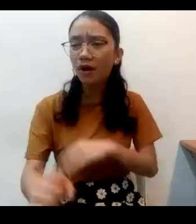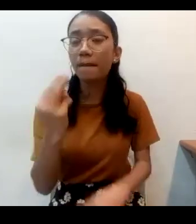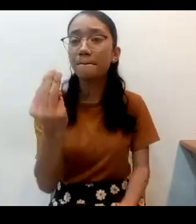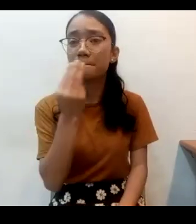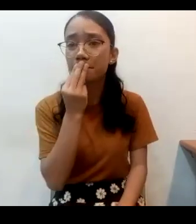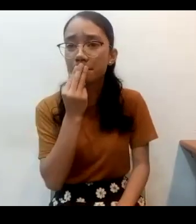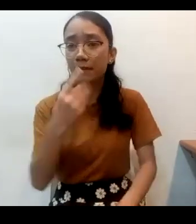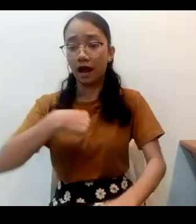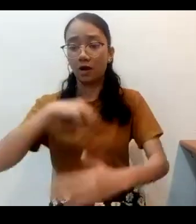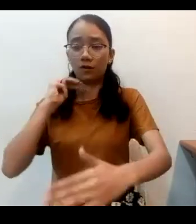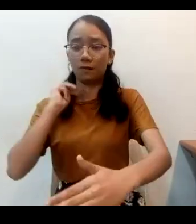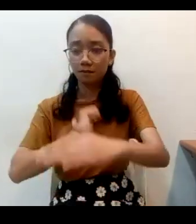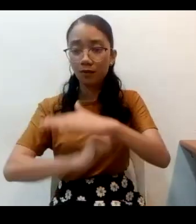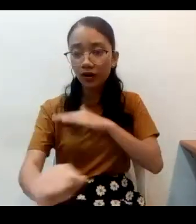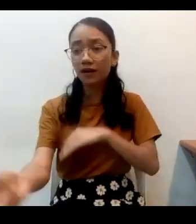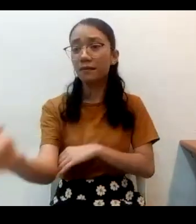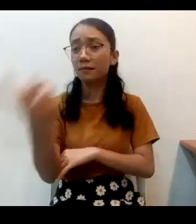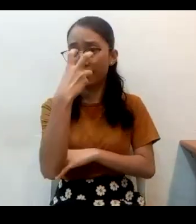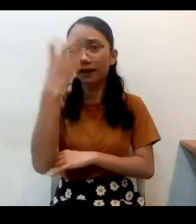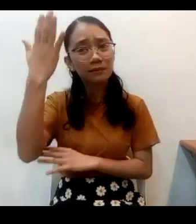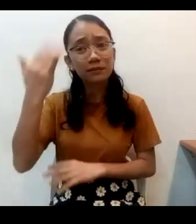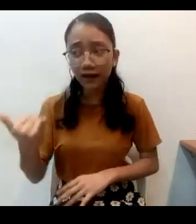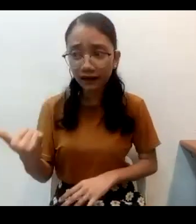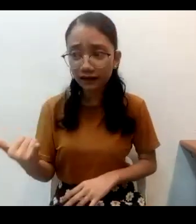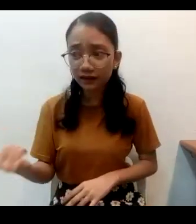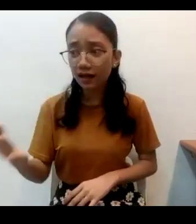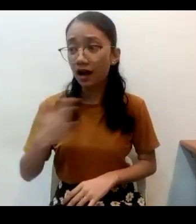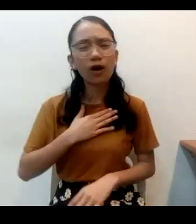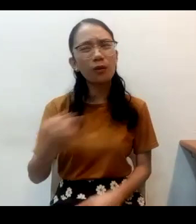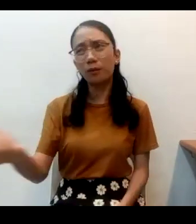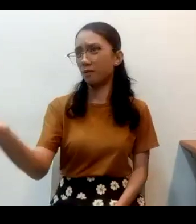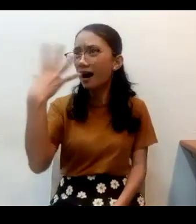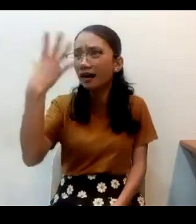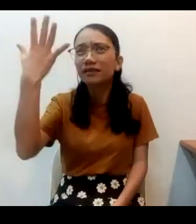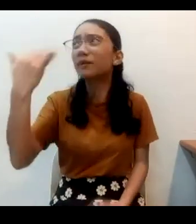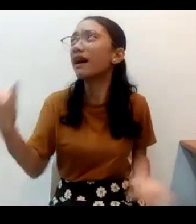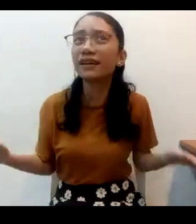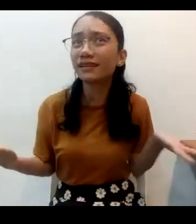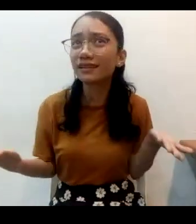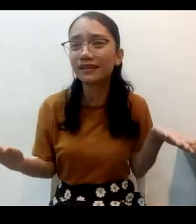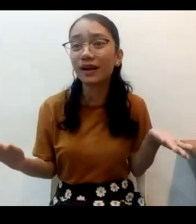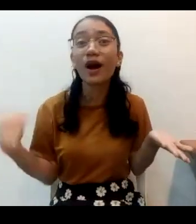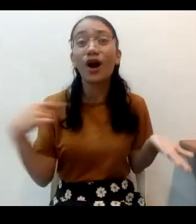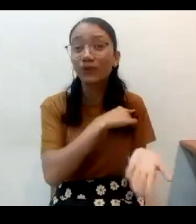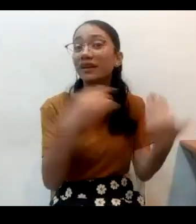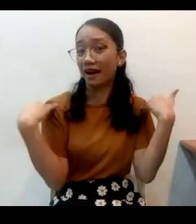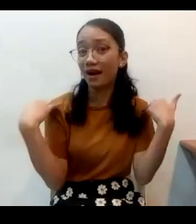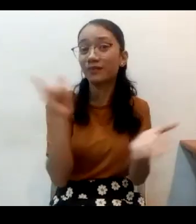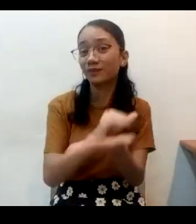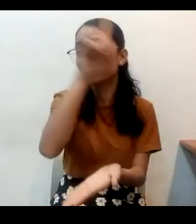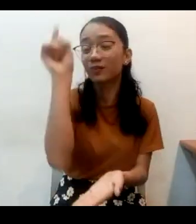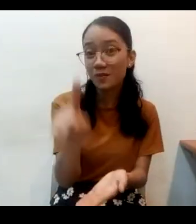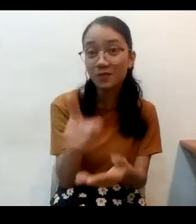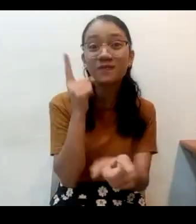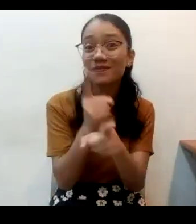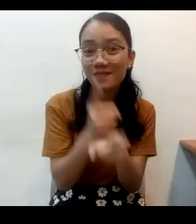ba ako pinanganak na pipe at bulag? Why am I pangit? At bakit ako pangit? We have a question. Ba,